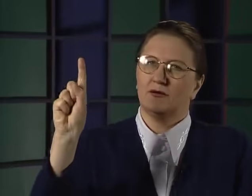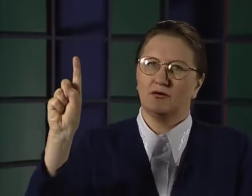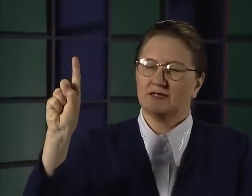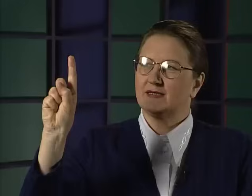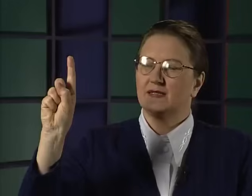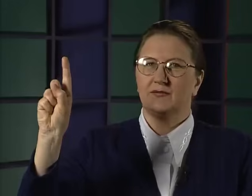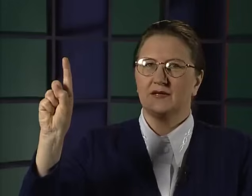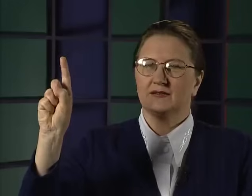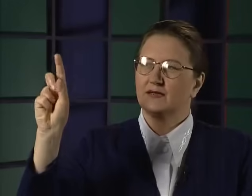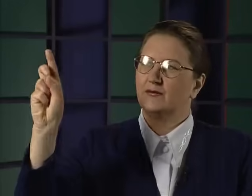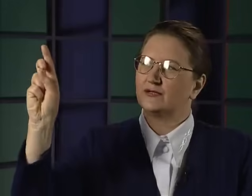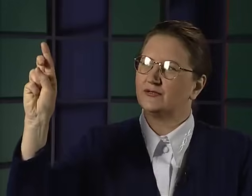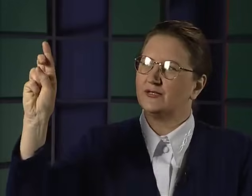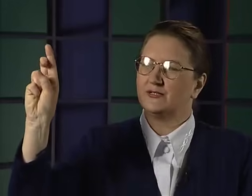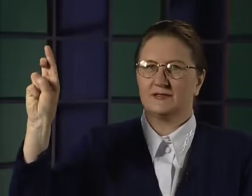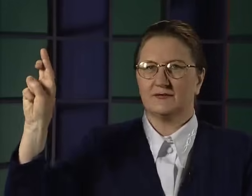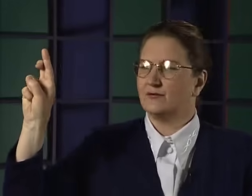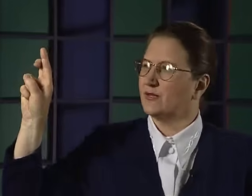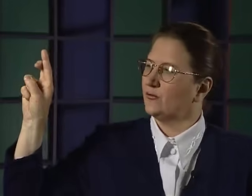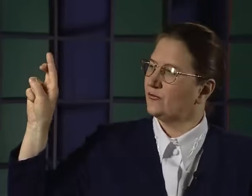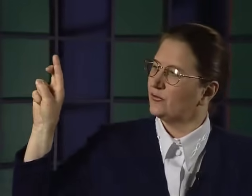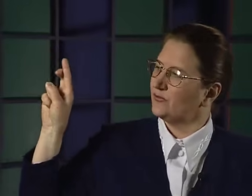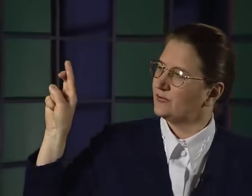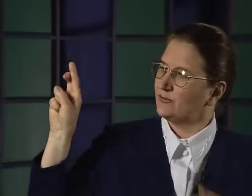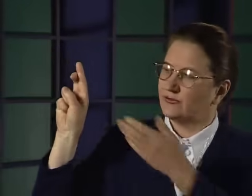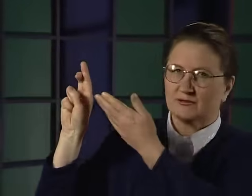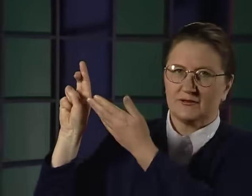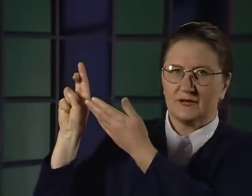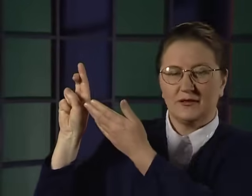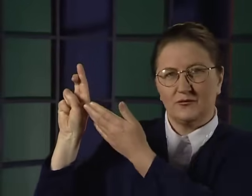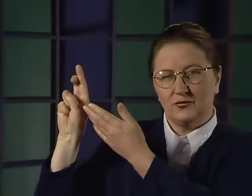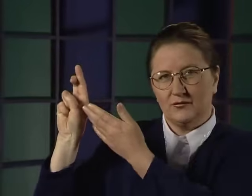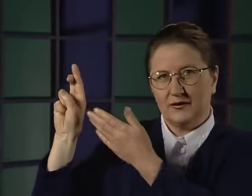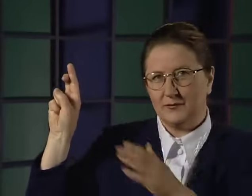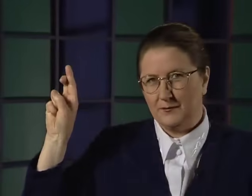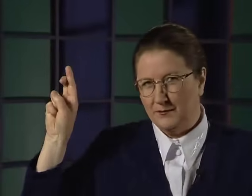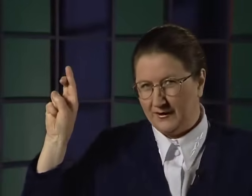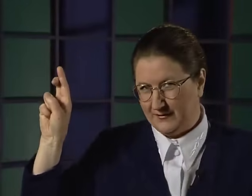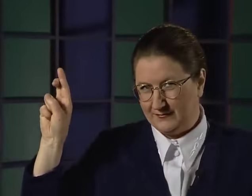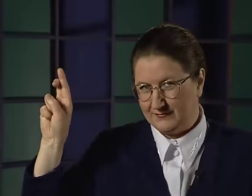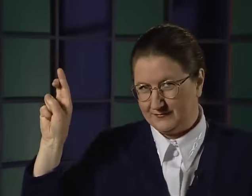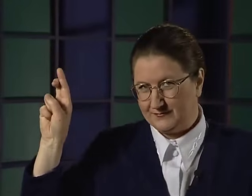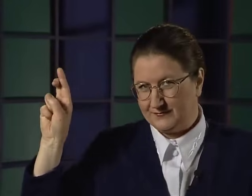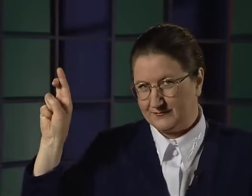Указательный палец и большой сделайте, вот такую форму у получится, буква «Б».